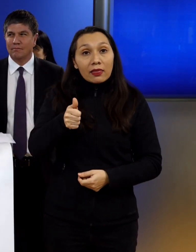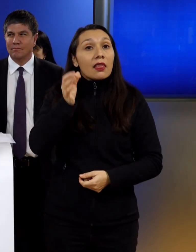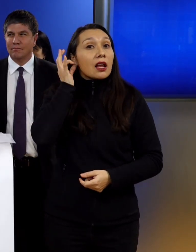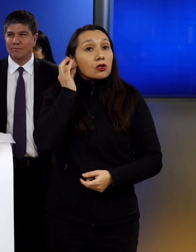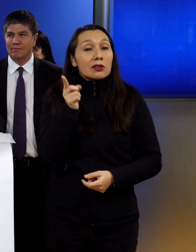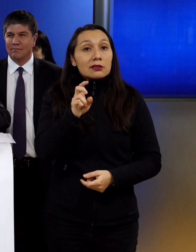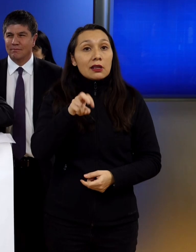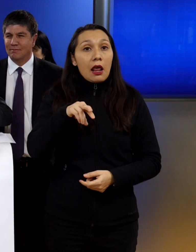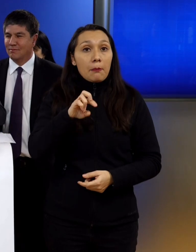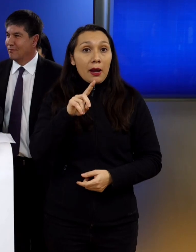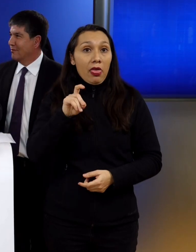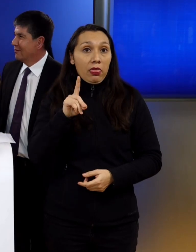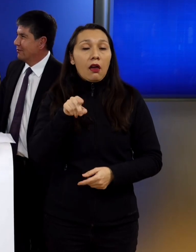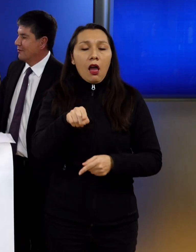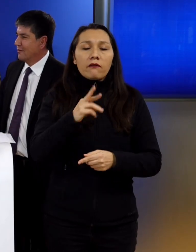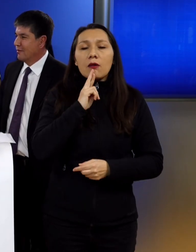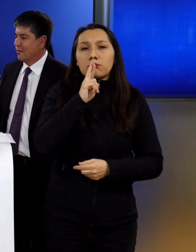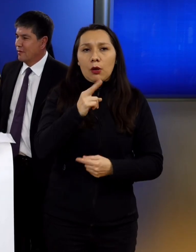responder esas preguntas.